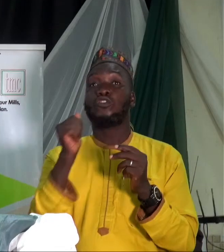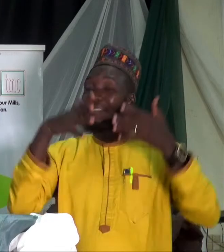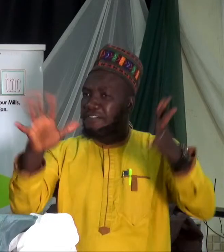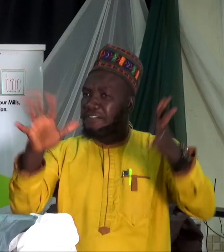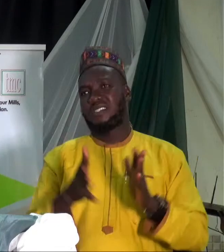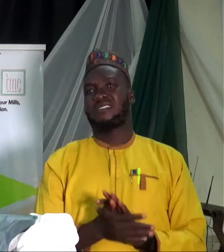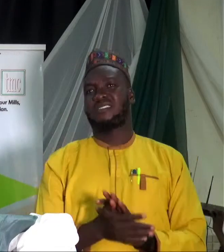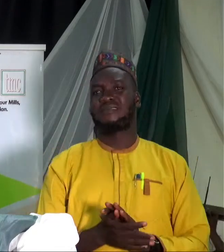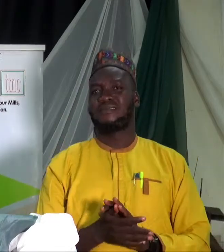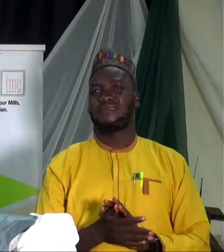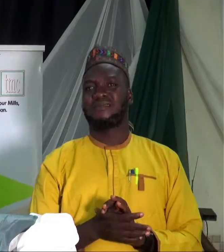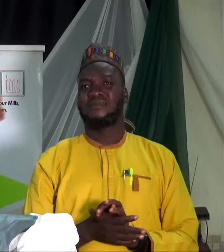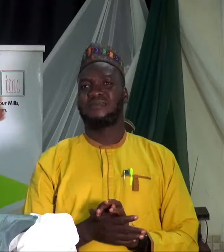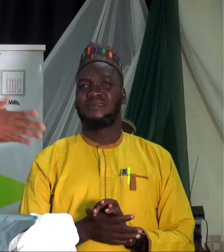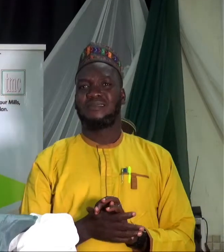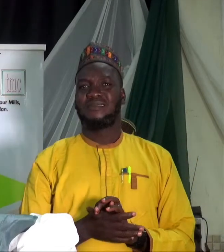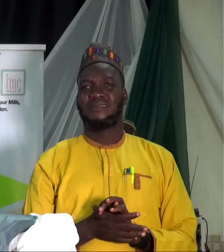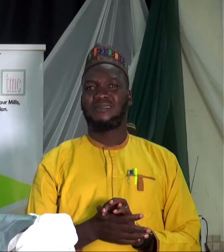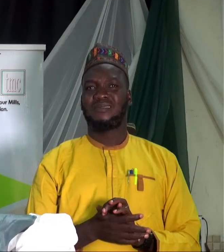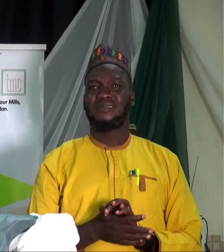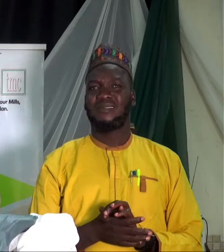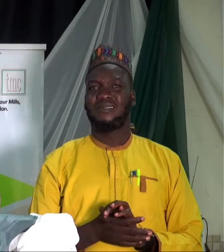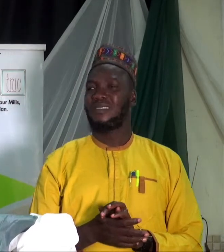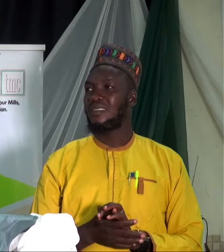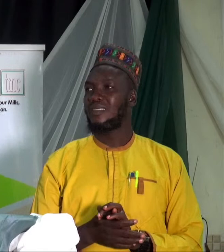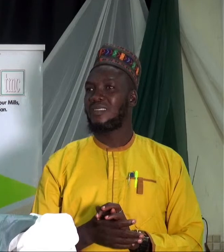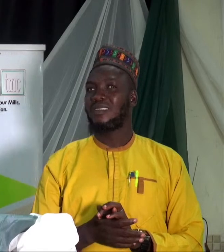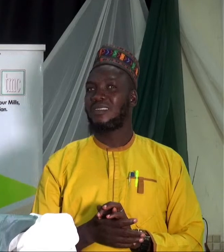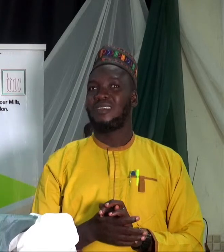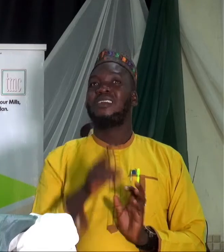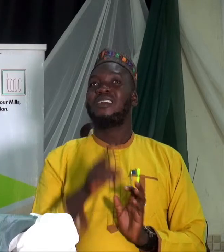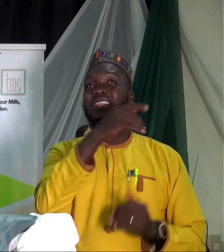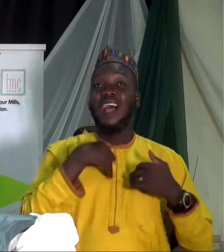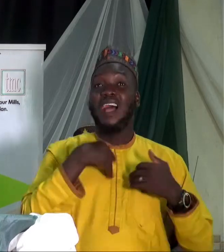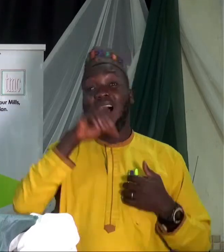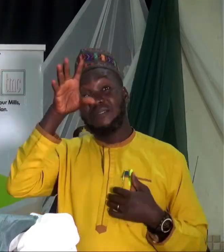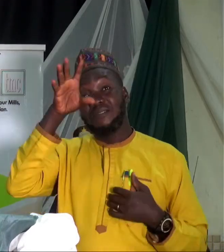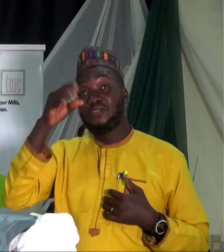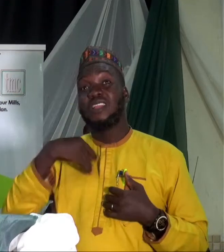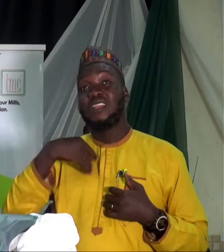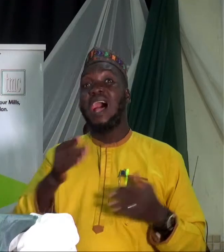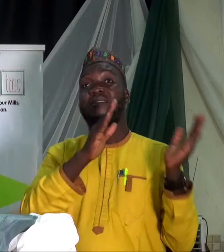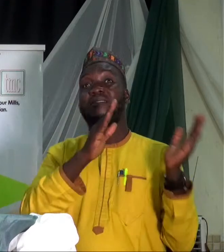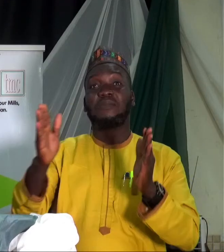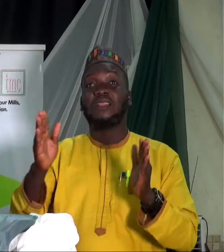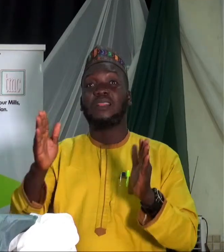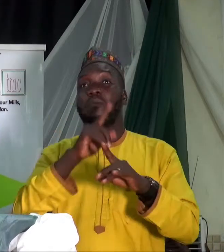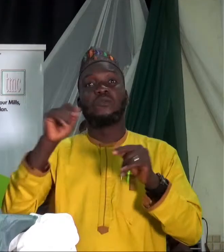nítorí àwọn ní plan àwọ ò ní àmọ́ kúrò àníwọ̀ àmọ́kọ̀rọ̀ lọ